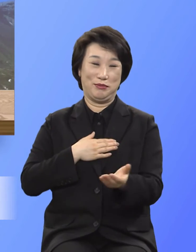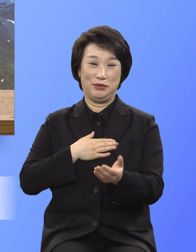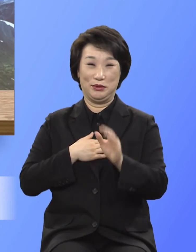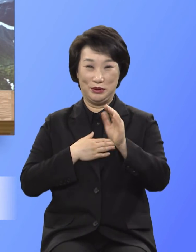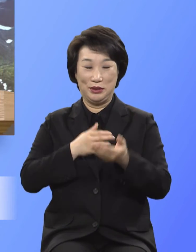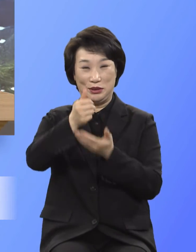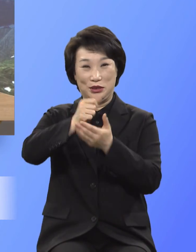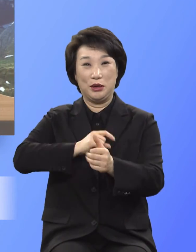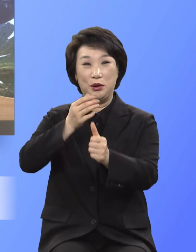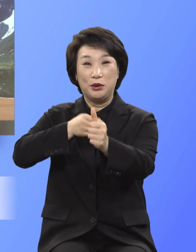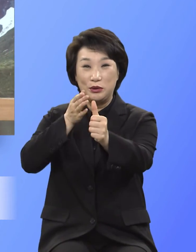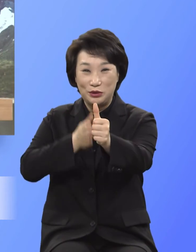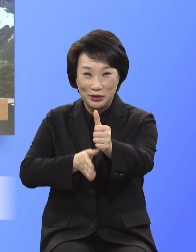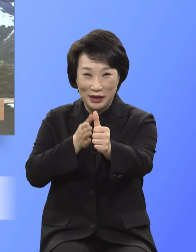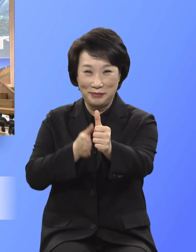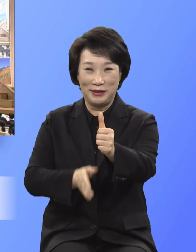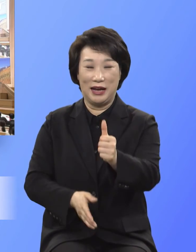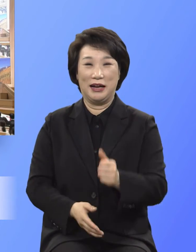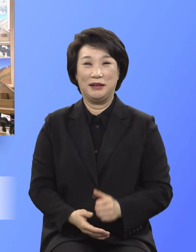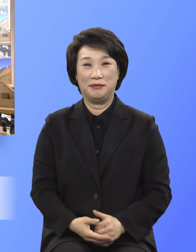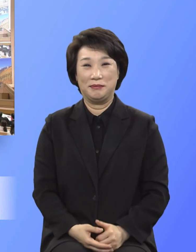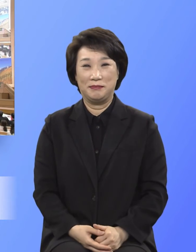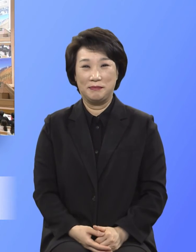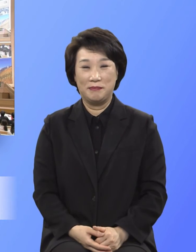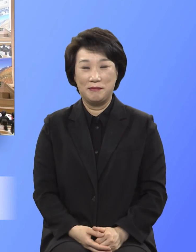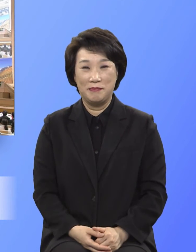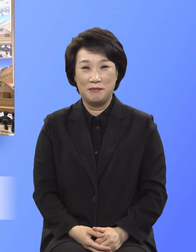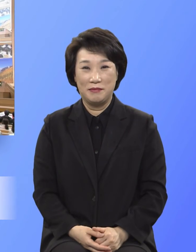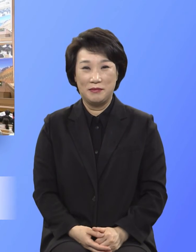되기를 주님의 이름으로 축원합니다.